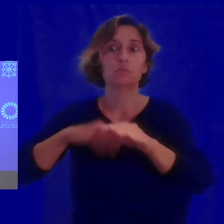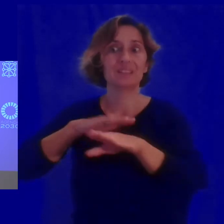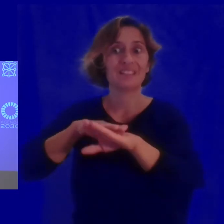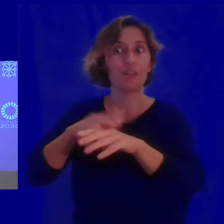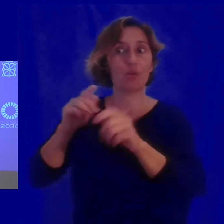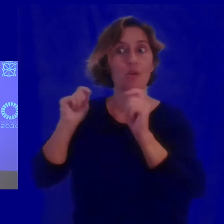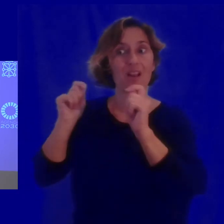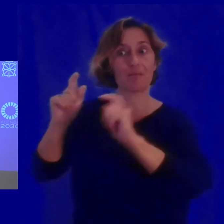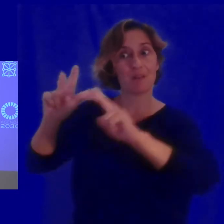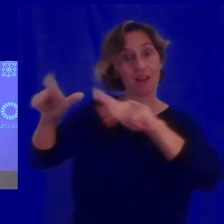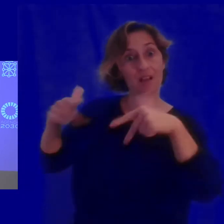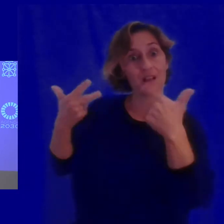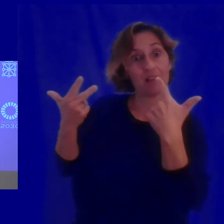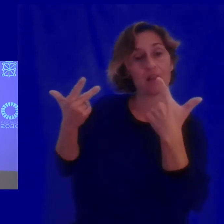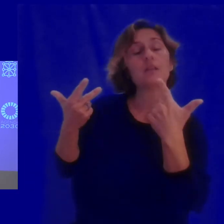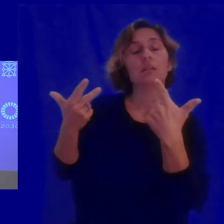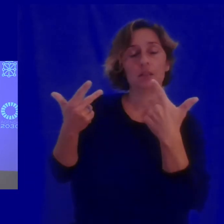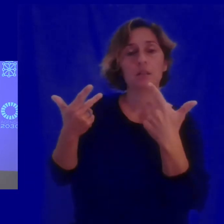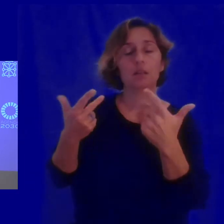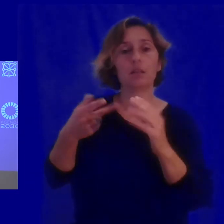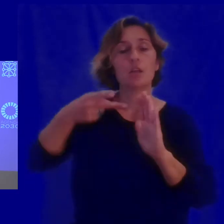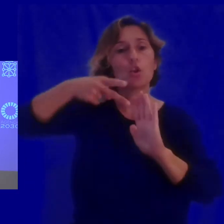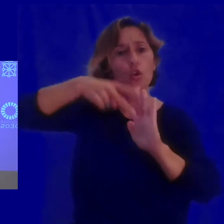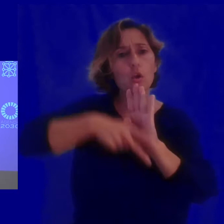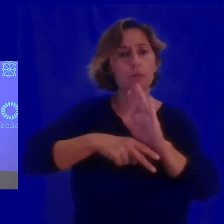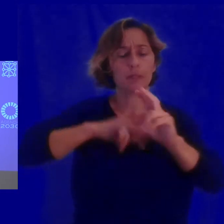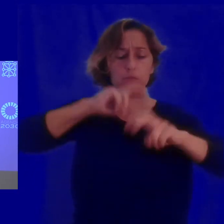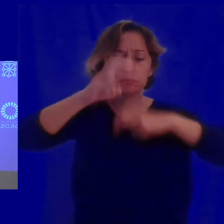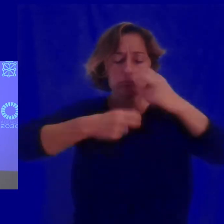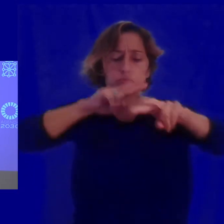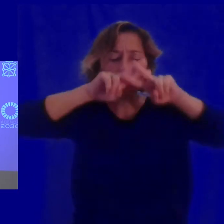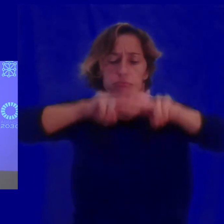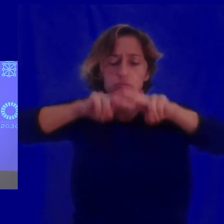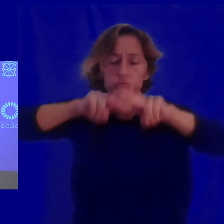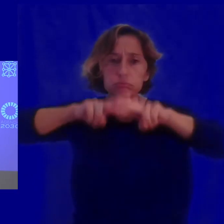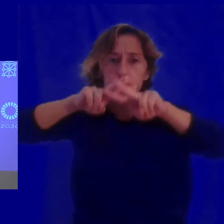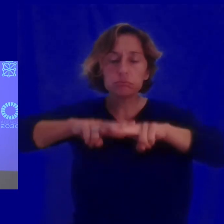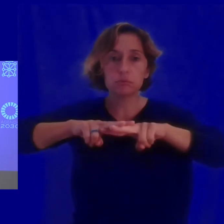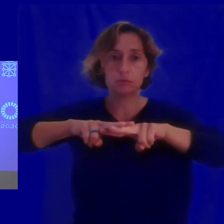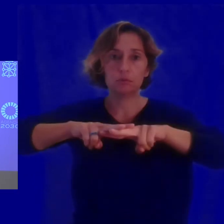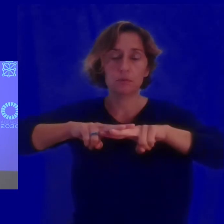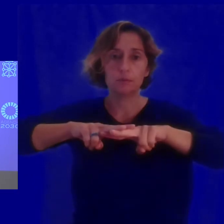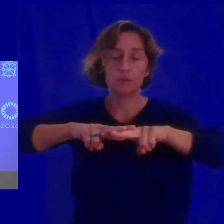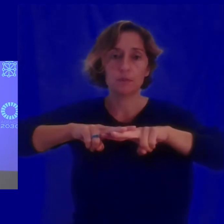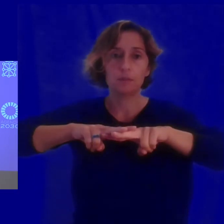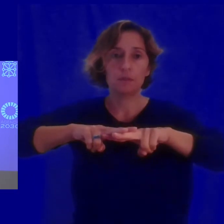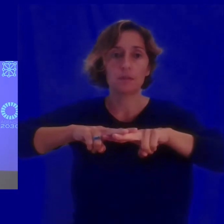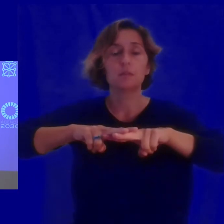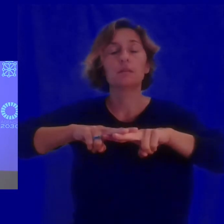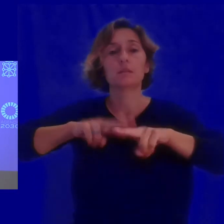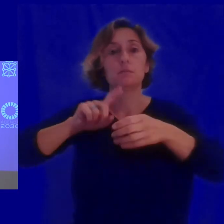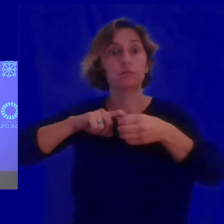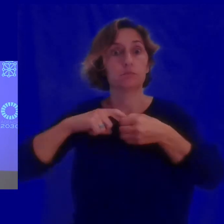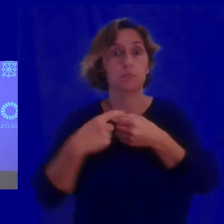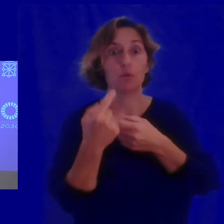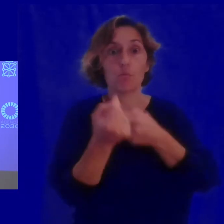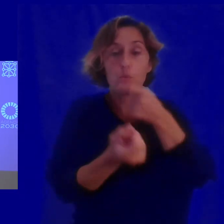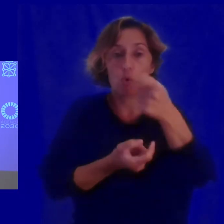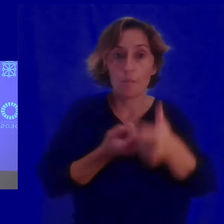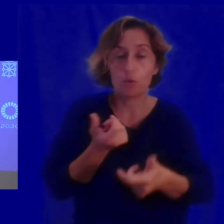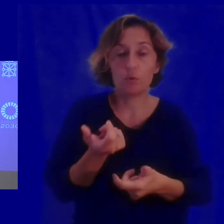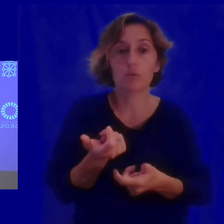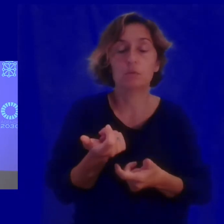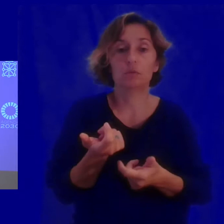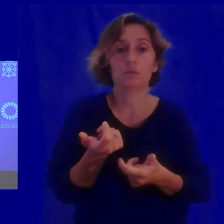alarma, medidas que se irán revisando técnicamente de forma participada, progresiva y